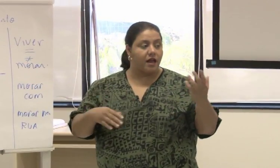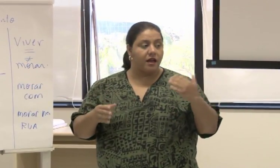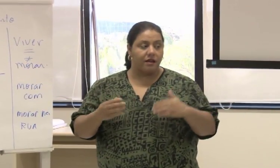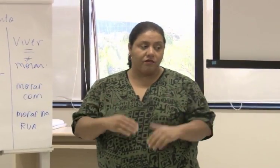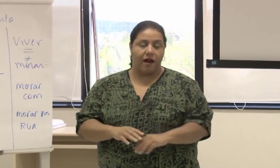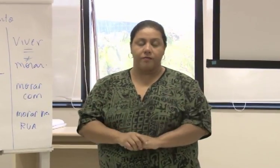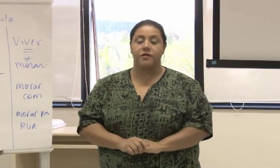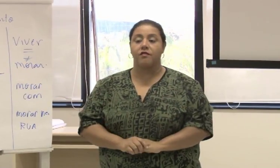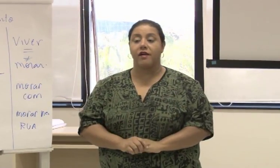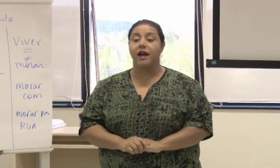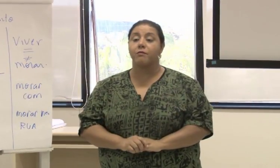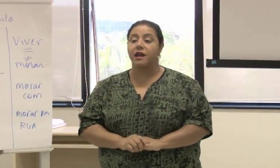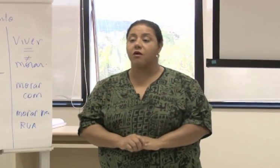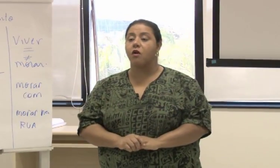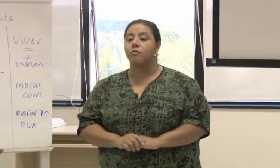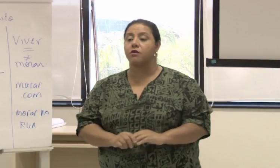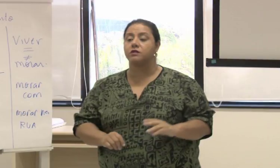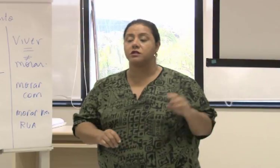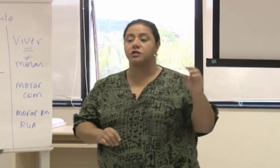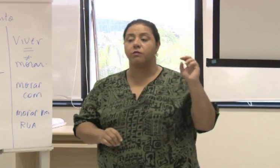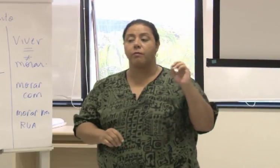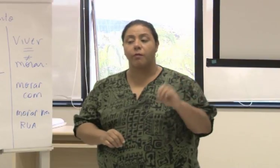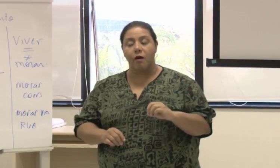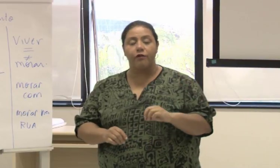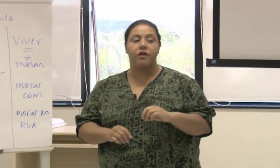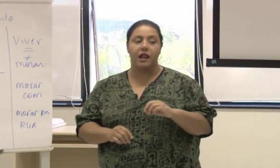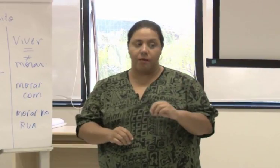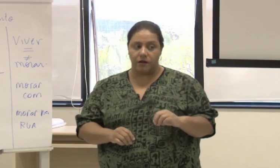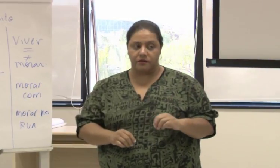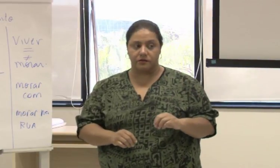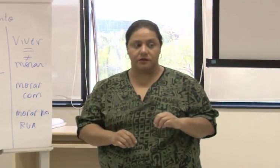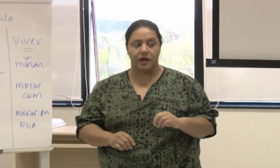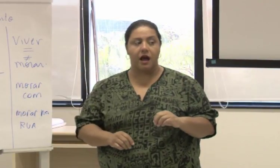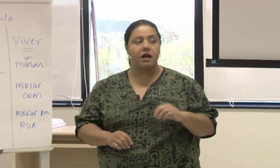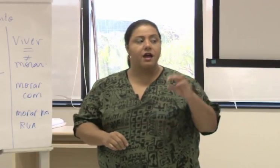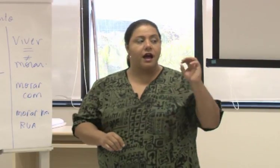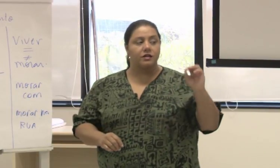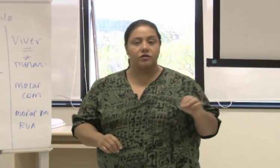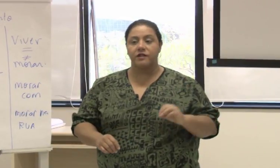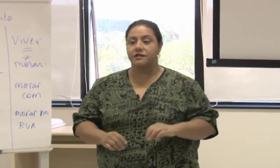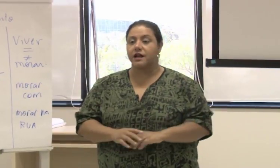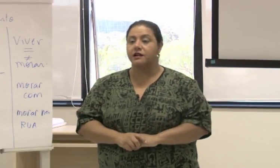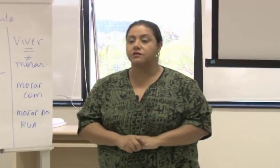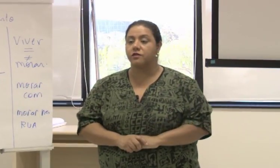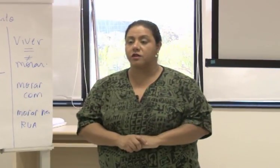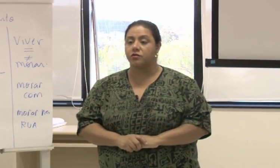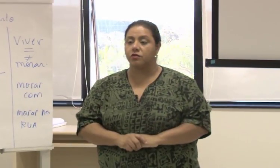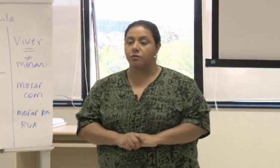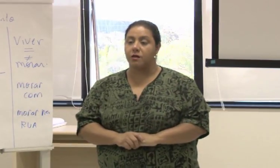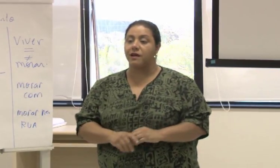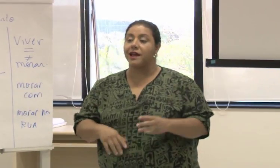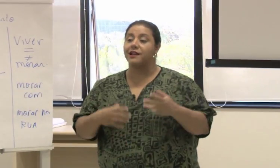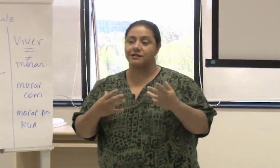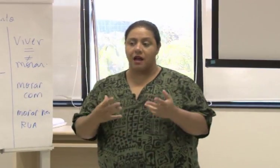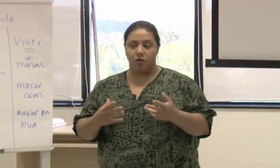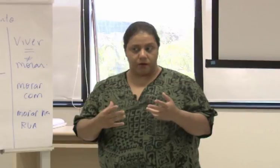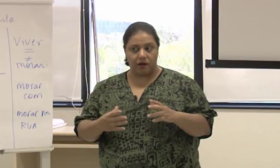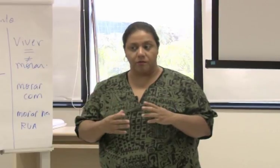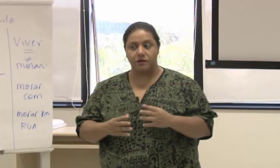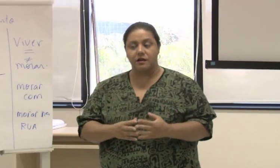que vai abrir agora uma coisa que se chama Profilibras, tá? As universidades vão ter autonomia para realizar o ProLibras. Pra